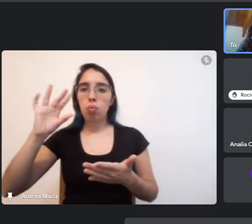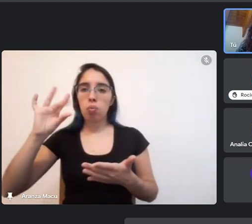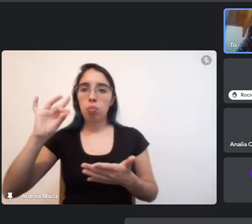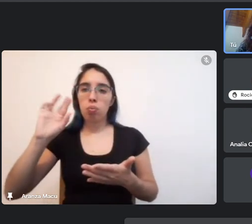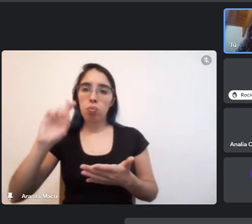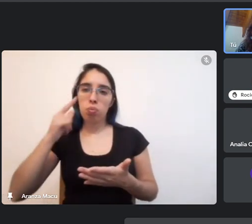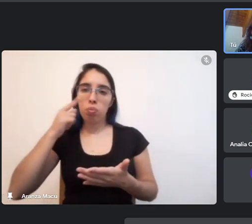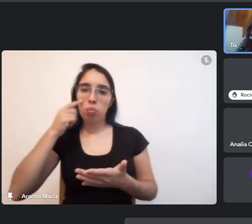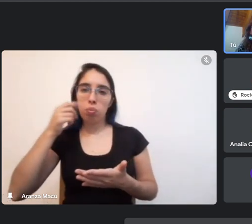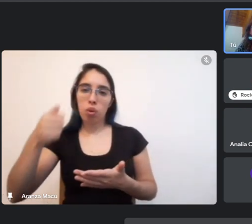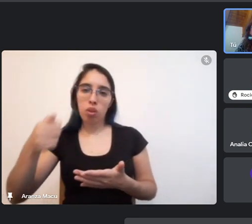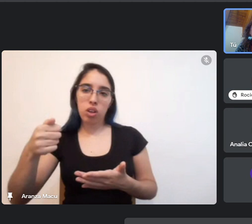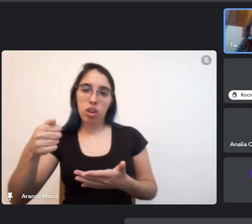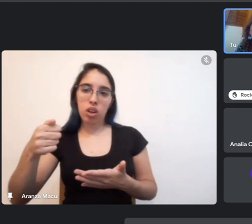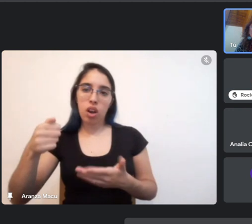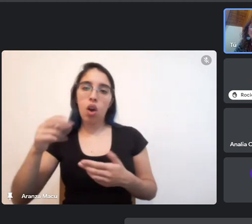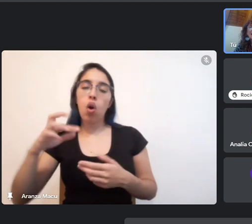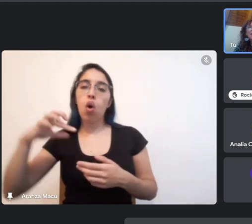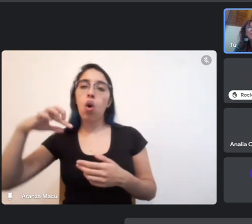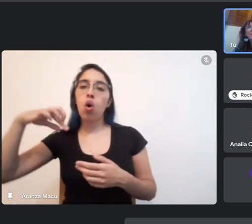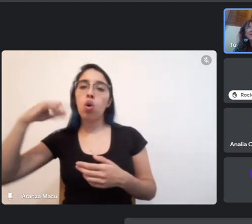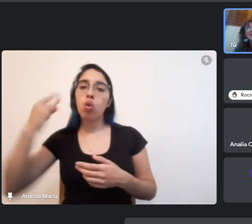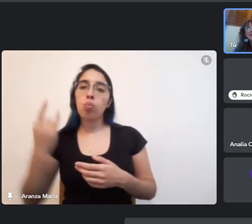está. Podría ser